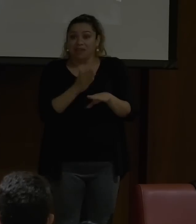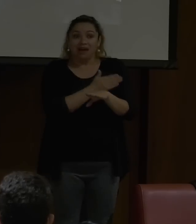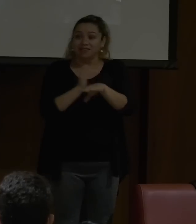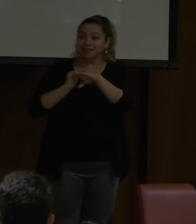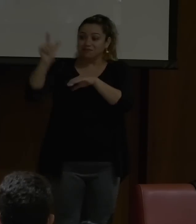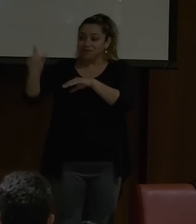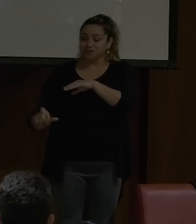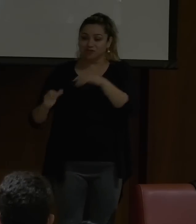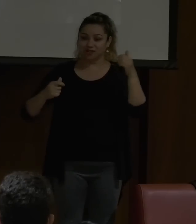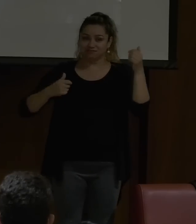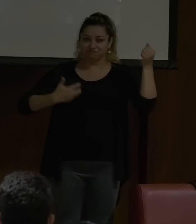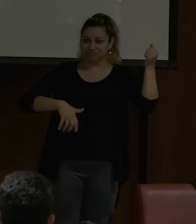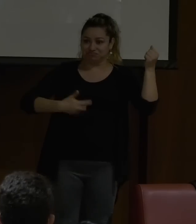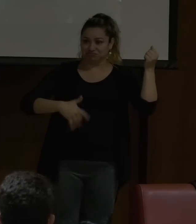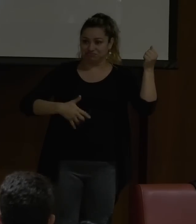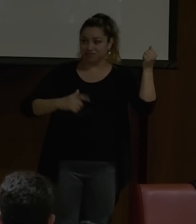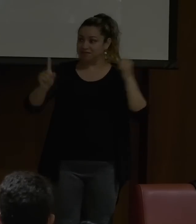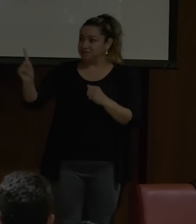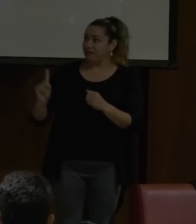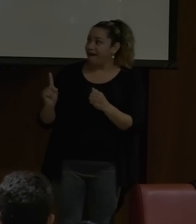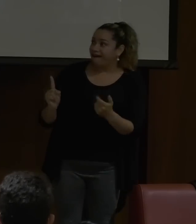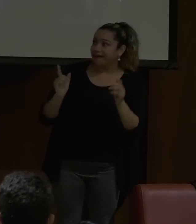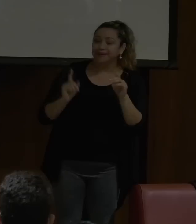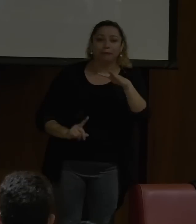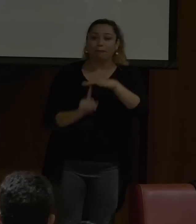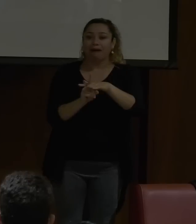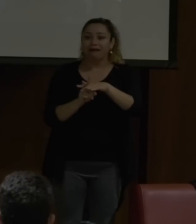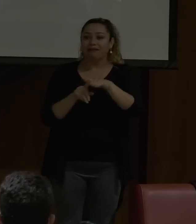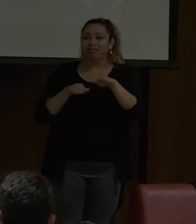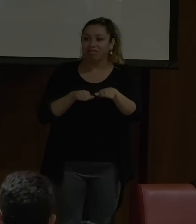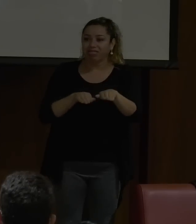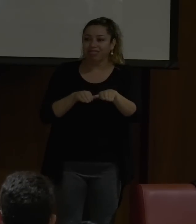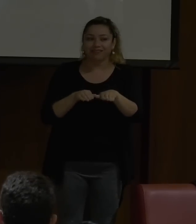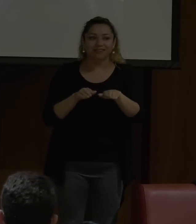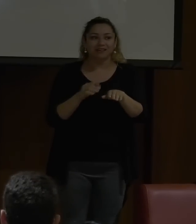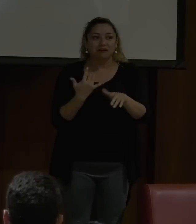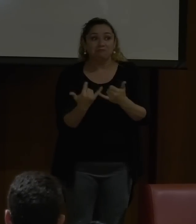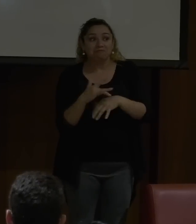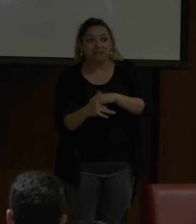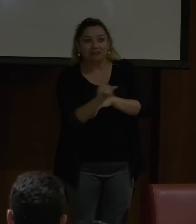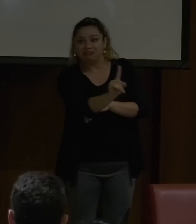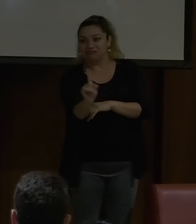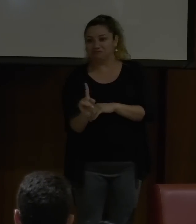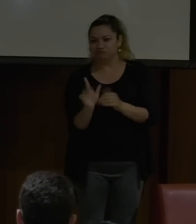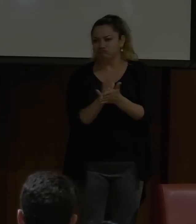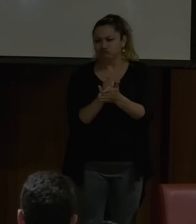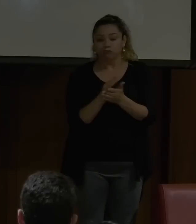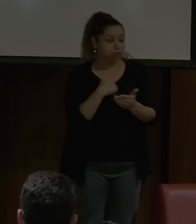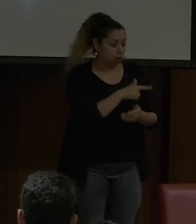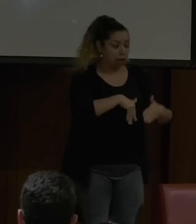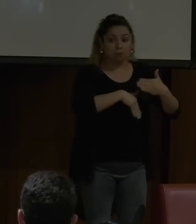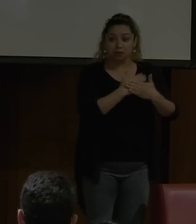invitado, por razones de tráfico, se está demorando un poquito, pero igual vamos a comenzar y cuando llegue, pues que se suma